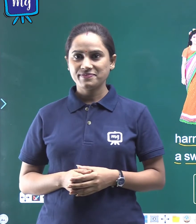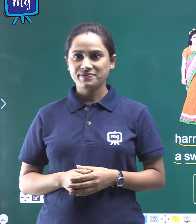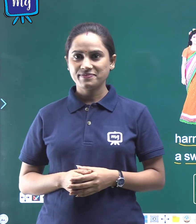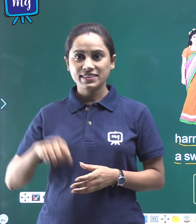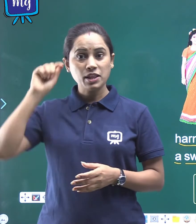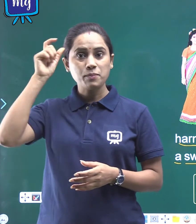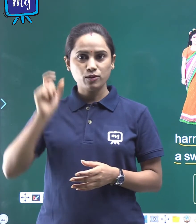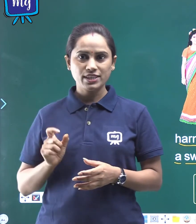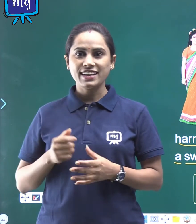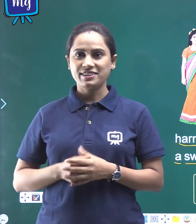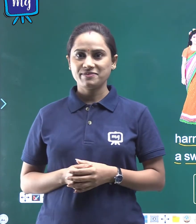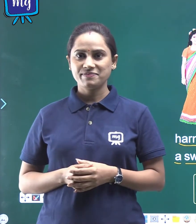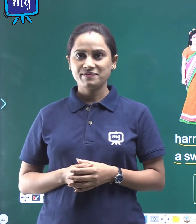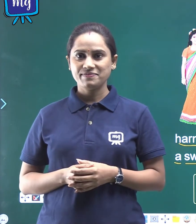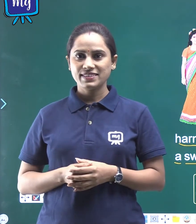म्यूजिकल